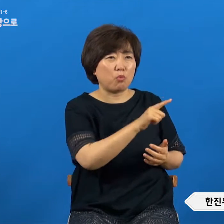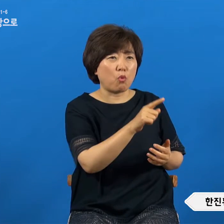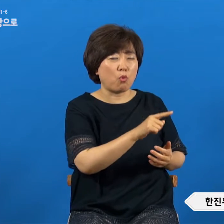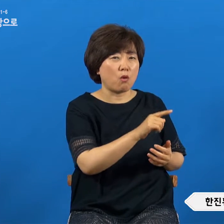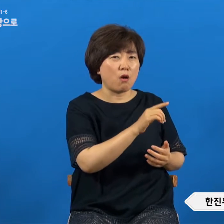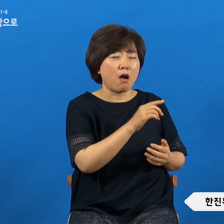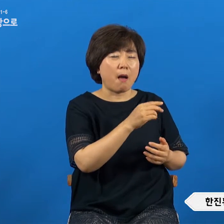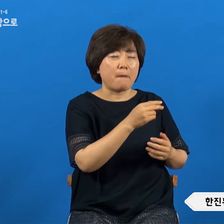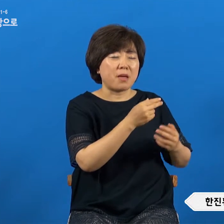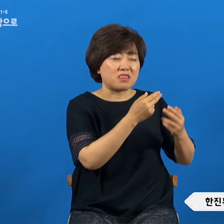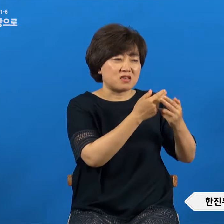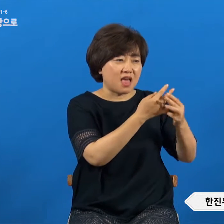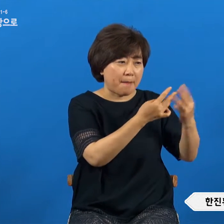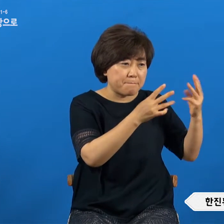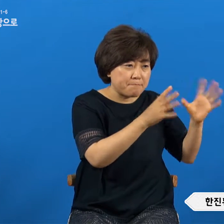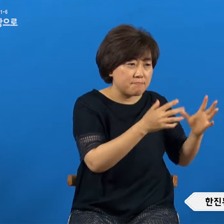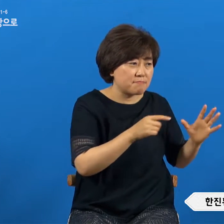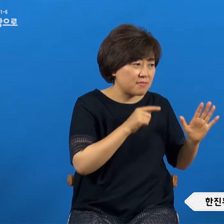나아가는 것입니까?